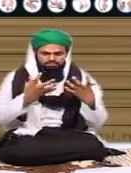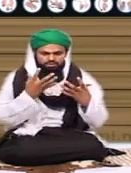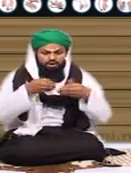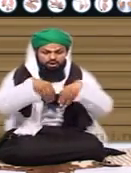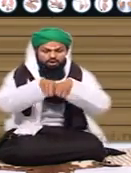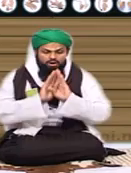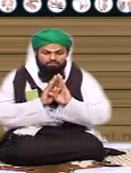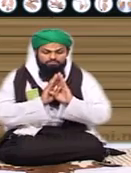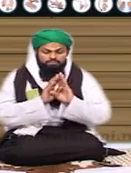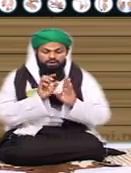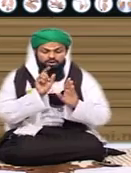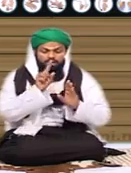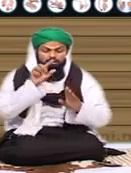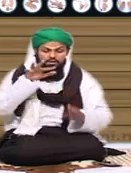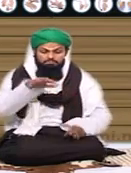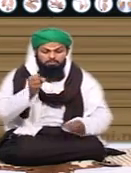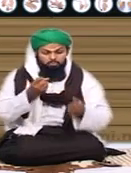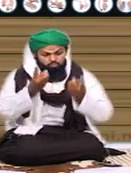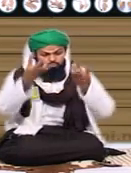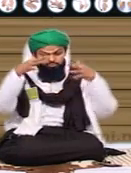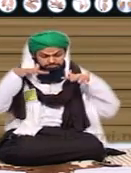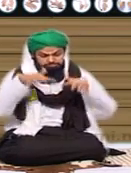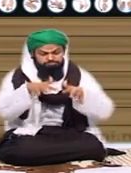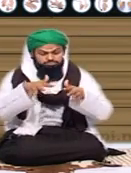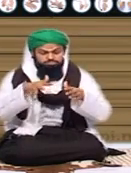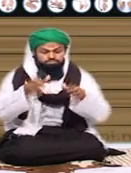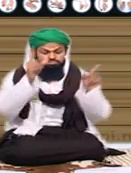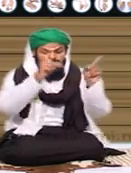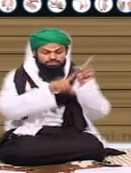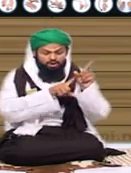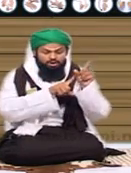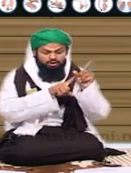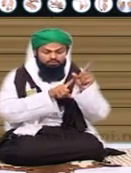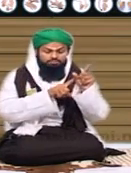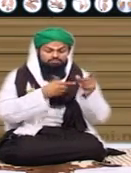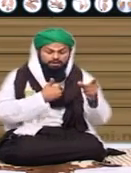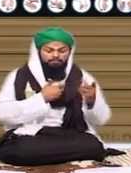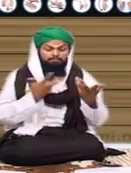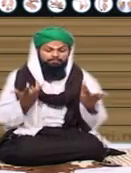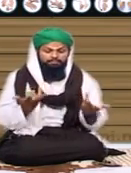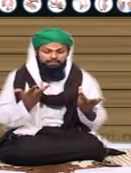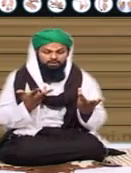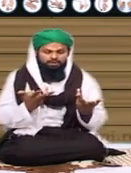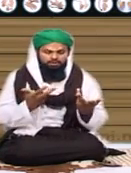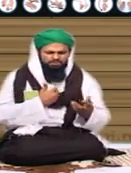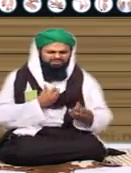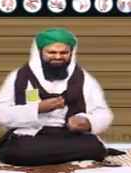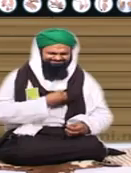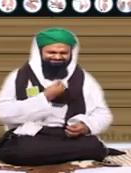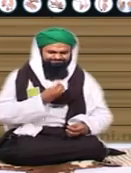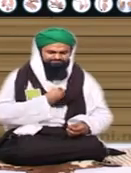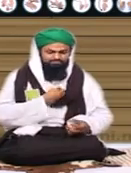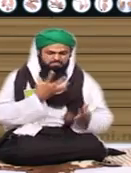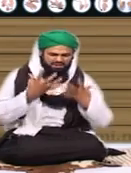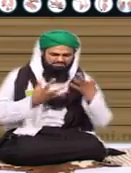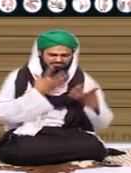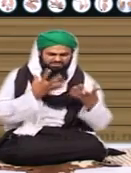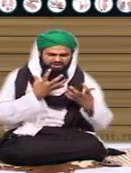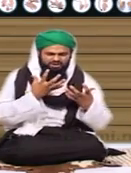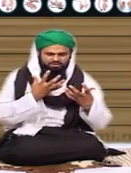کر سکتے تو قبر میں ہزاروں سال کیسے گزارا کریں؟ یہاں تو ہم بوریت ہوتی ہے، اکتاہٹ ہوتی ہے، کسی کے پاس چلے جاتے ہیں،